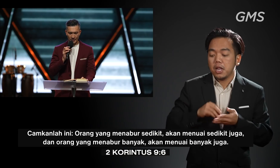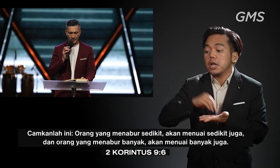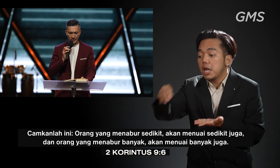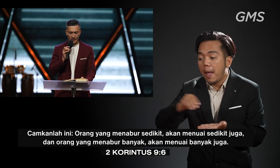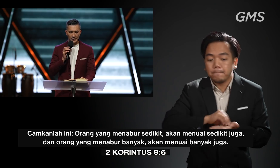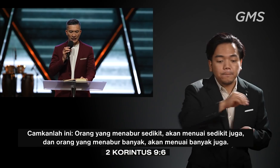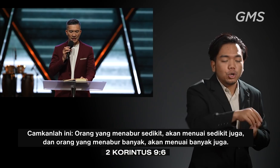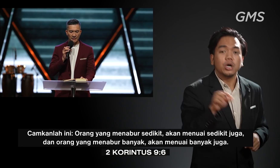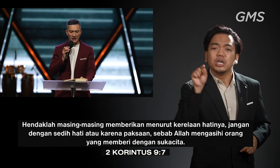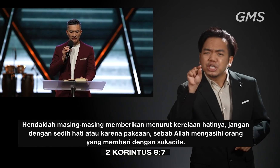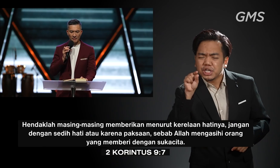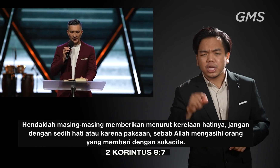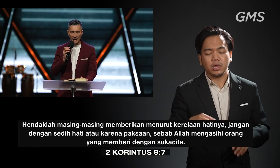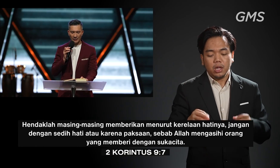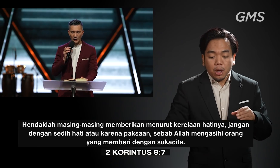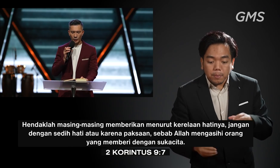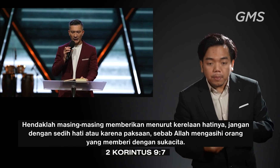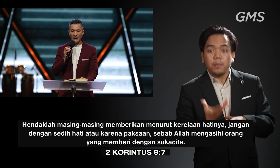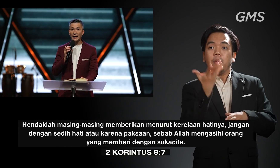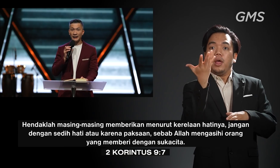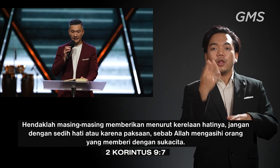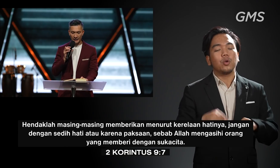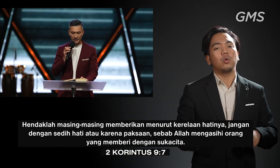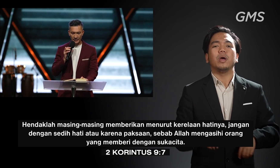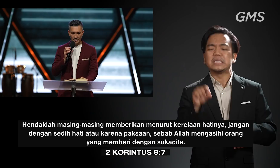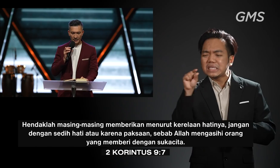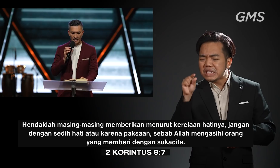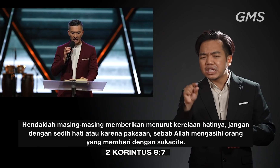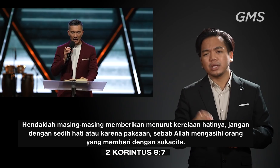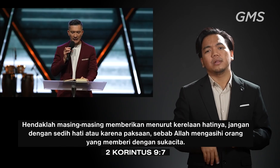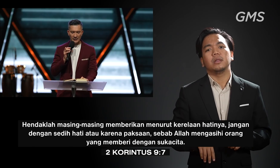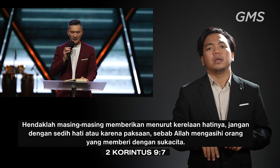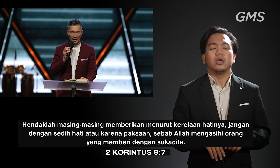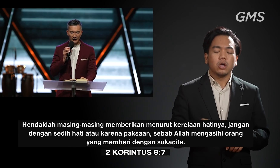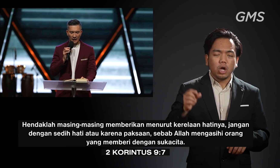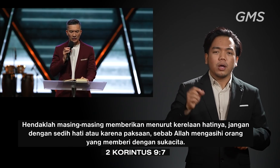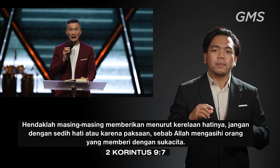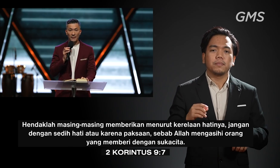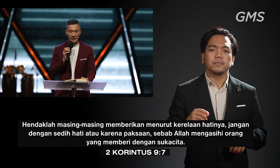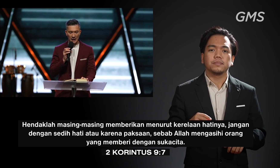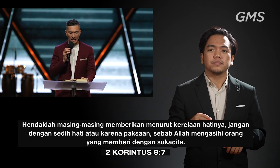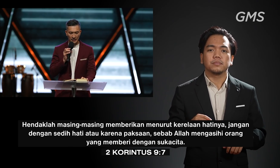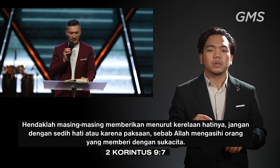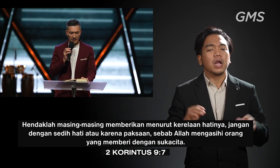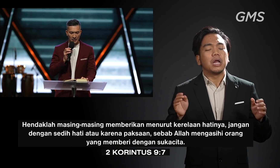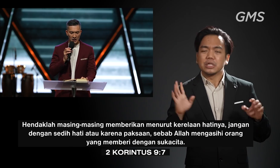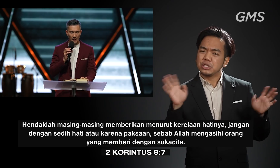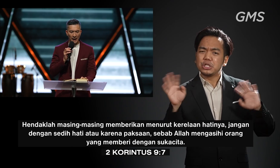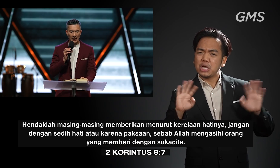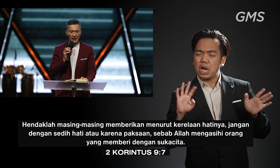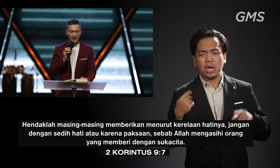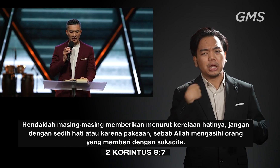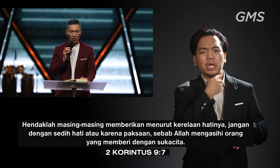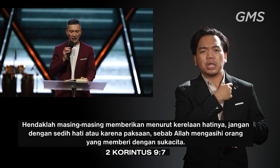juga. Hendaklah masing-masing memberikan menurut kerelaan hatinya. Jangan dengan sedih hati atau karena paksaan.